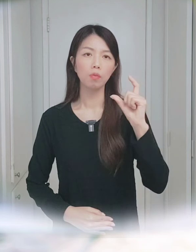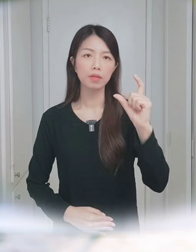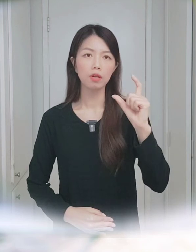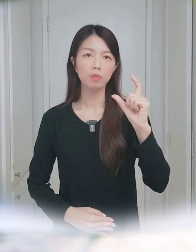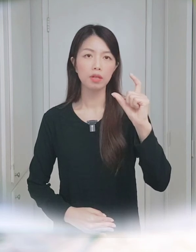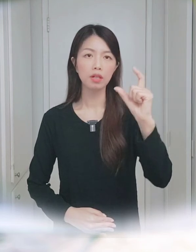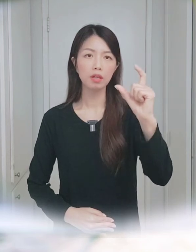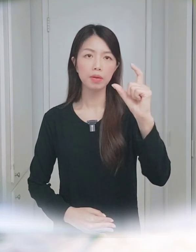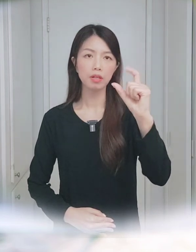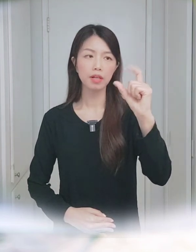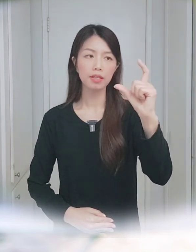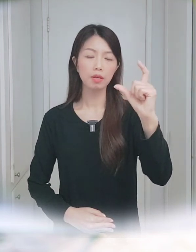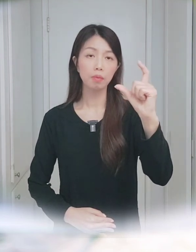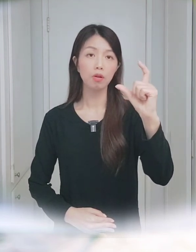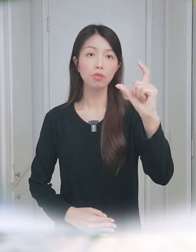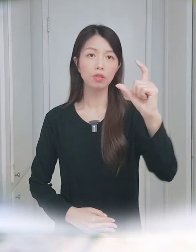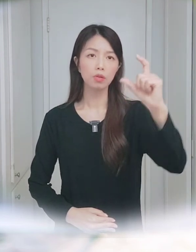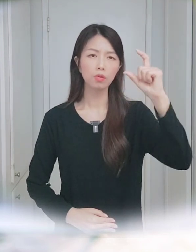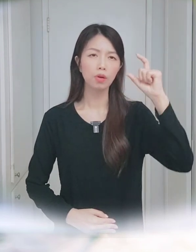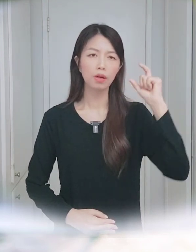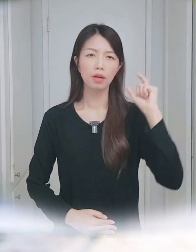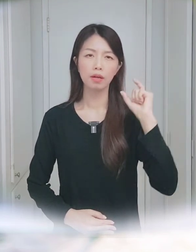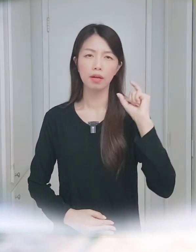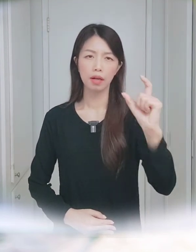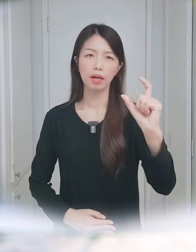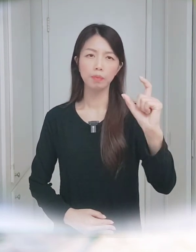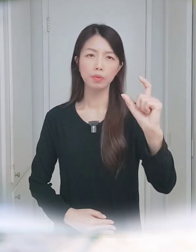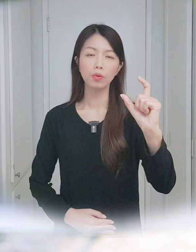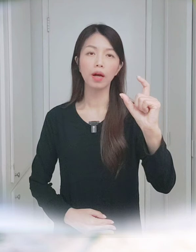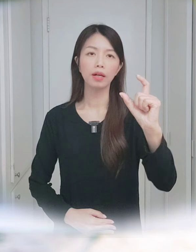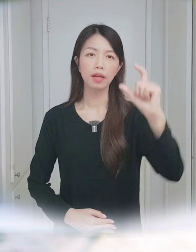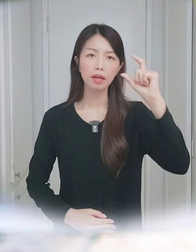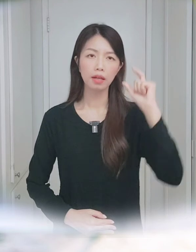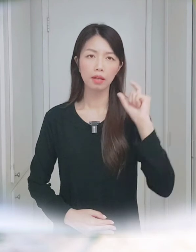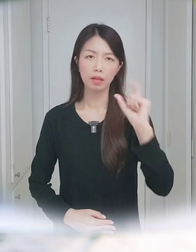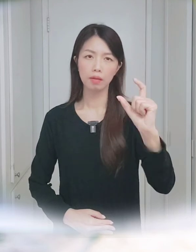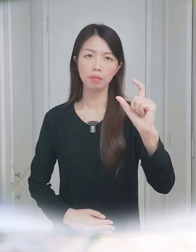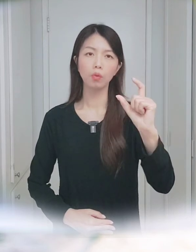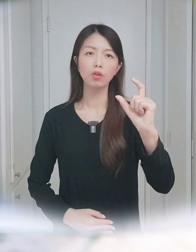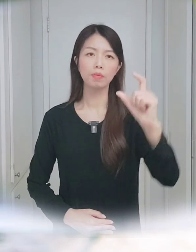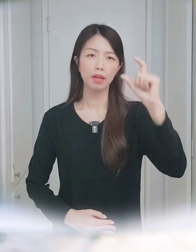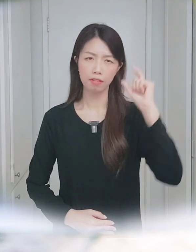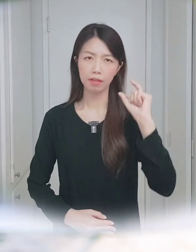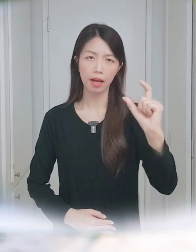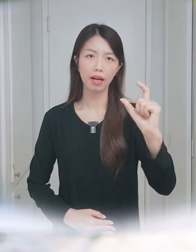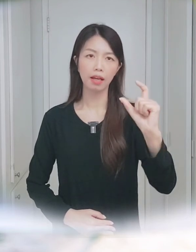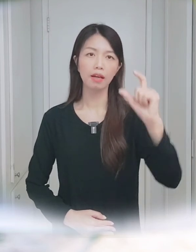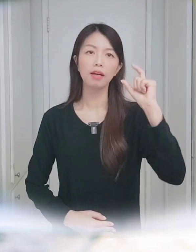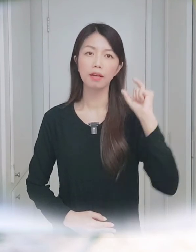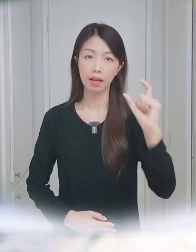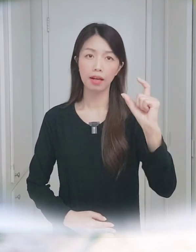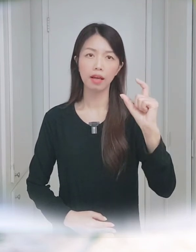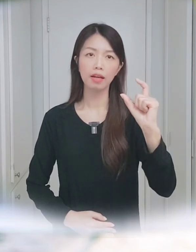수어는 엄지를 피셔서 살짝 벌려주시고 앞으로 강하게 보내주시면 돼요.